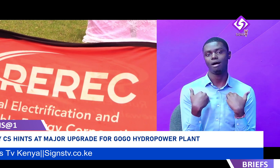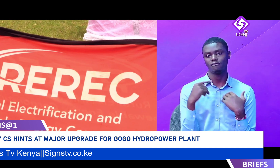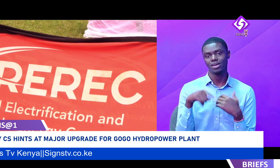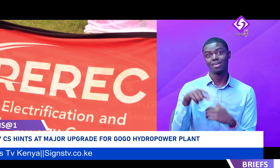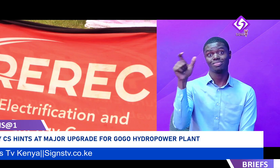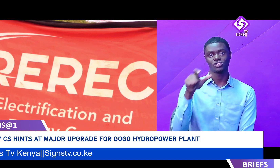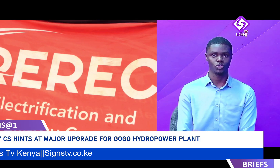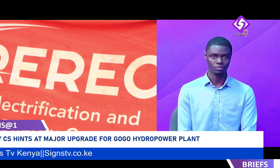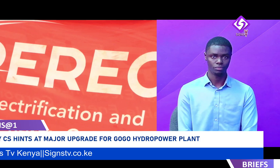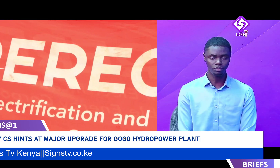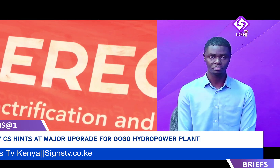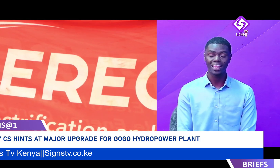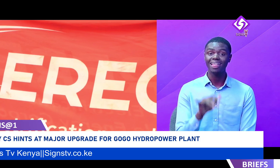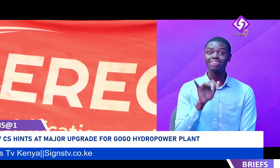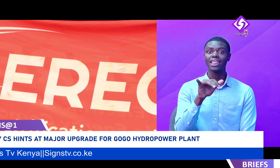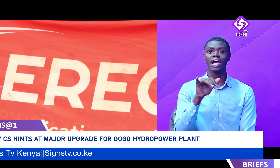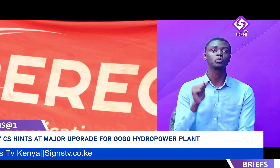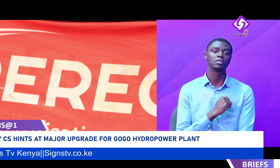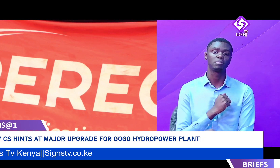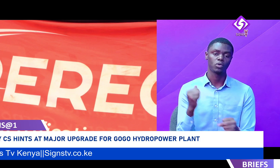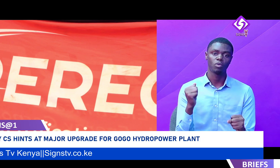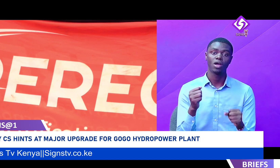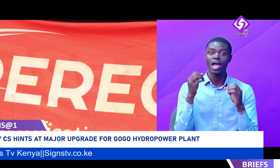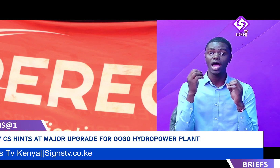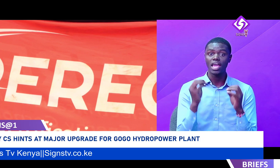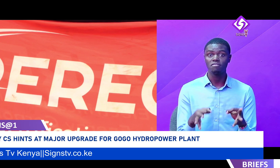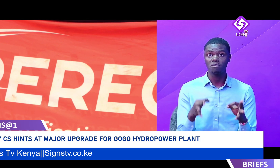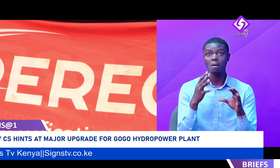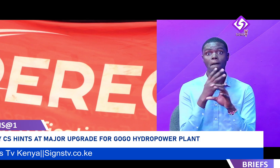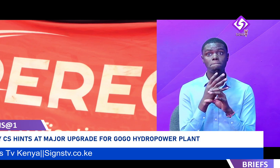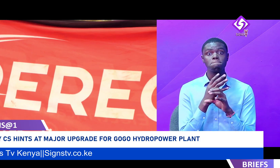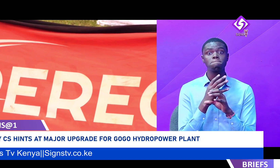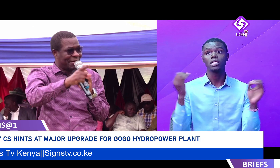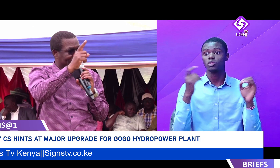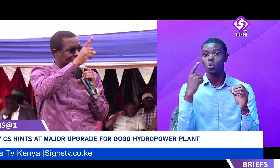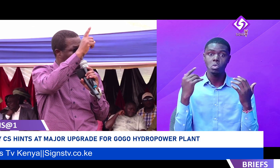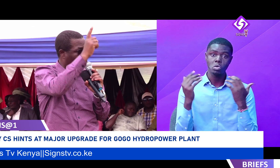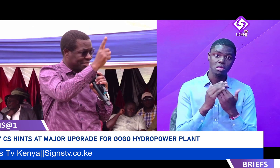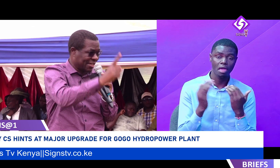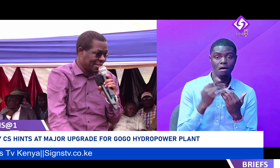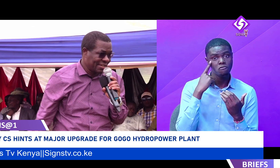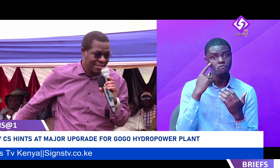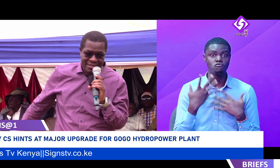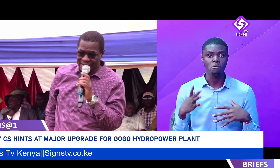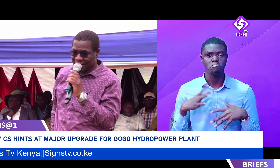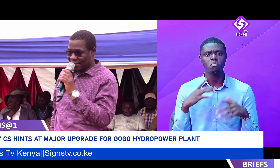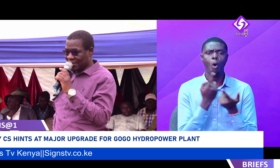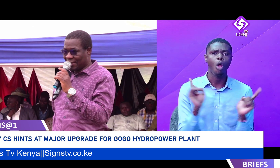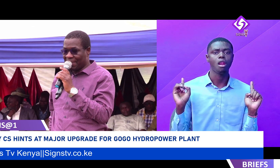Hiyo haingewezekana kama hatungekuwa na rais ambaye anajali maslahi ya wananchi wote,